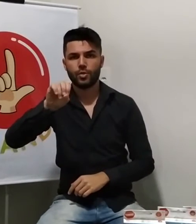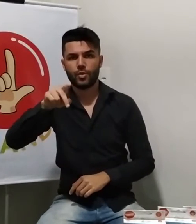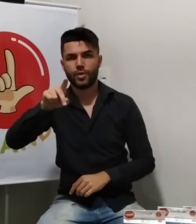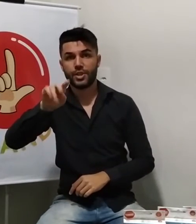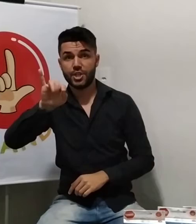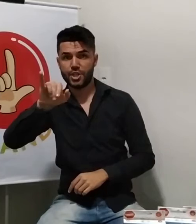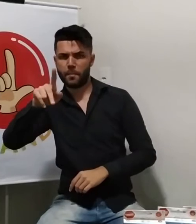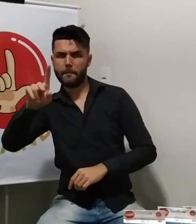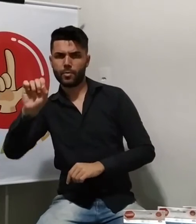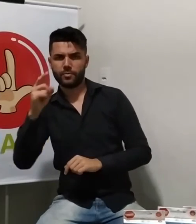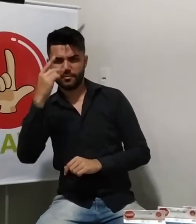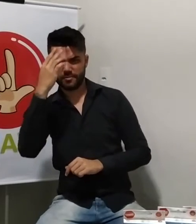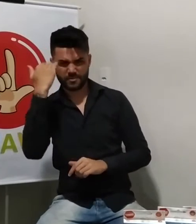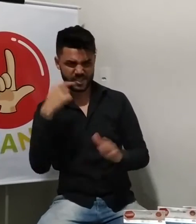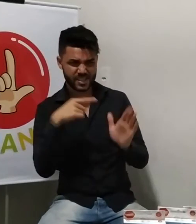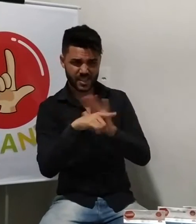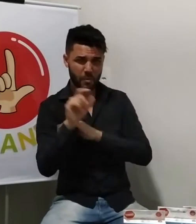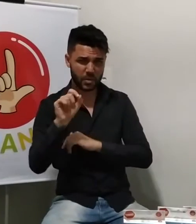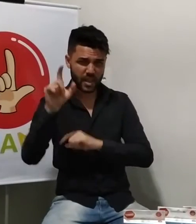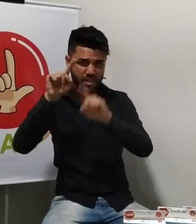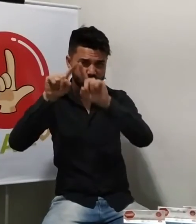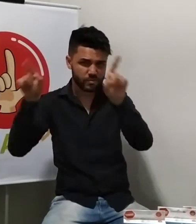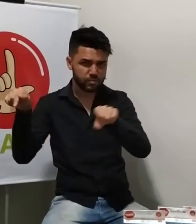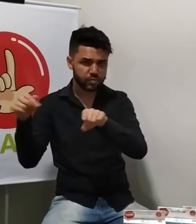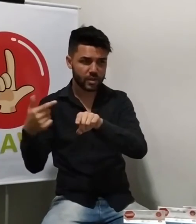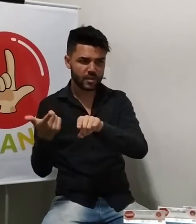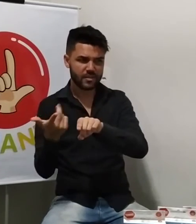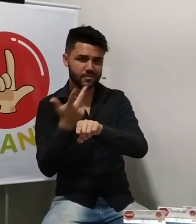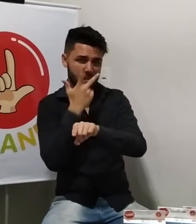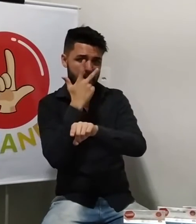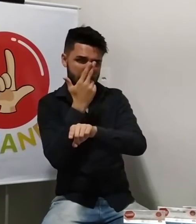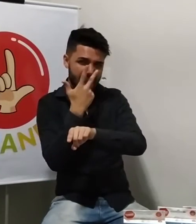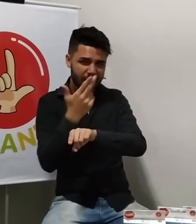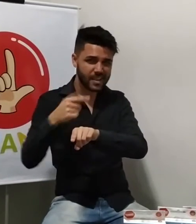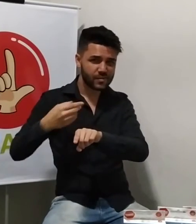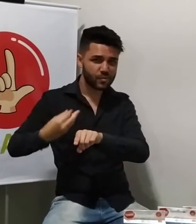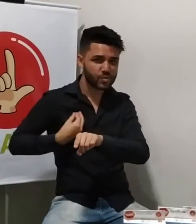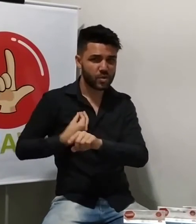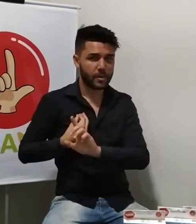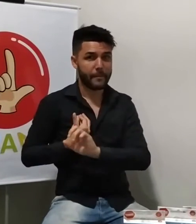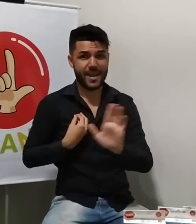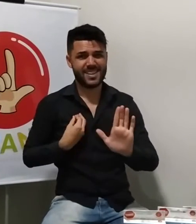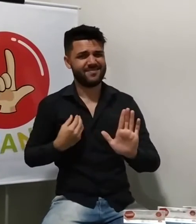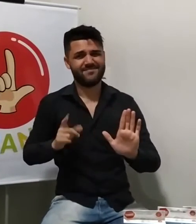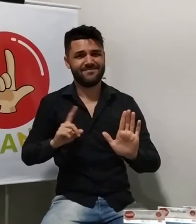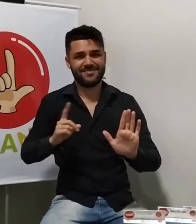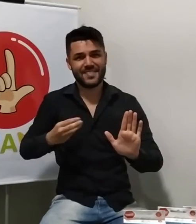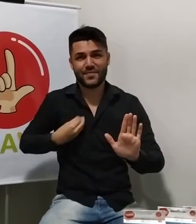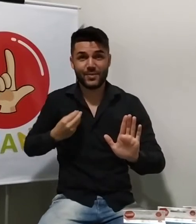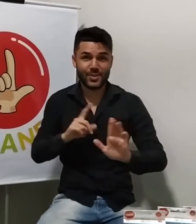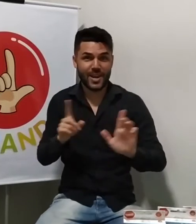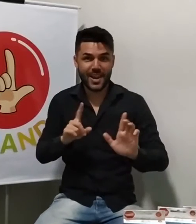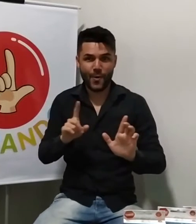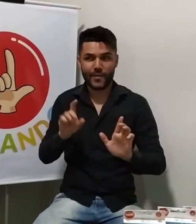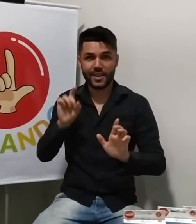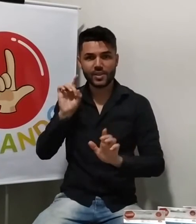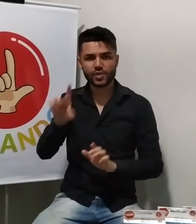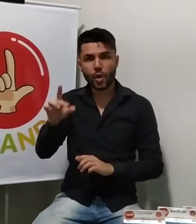fechei esse contrato, eu falei, pô, agora eu vou atrás de um fundo para aportar um capital, né? E achei um fundo, que é um fundo americano que investiu no Skype